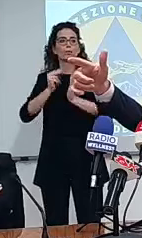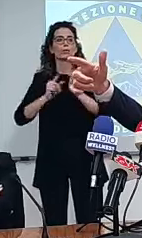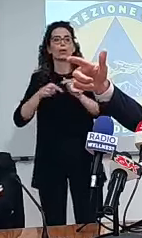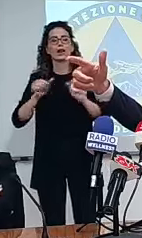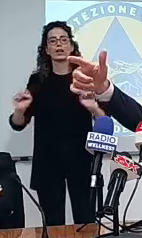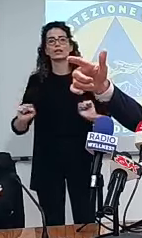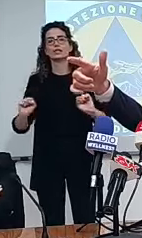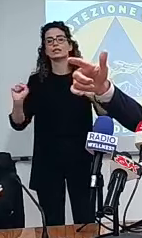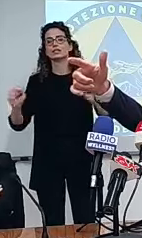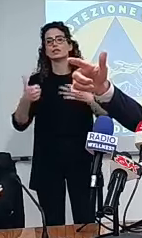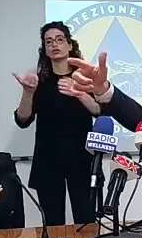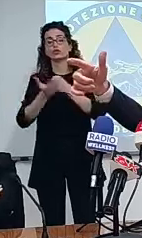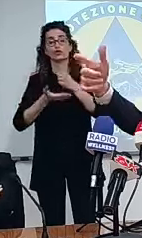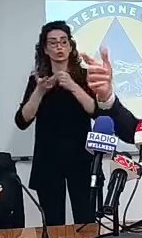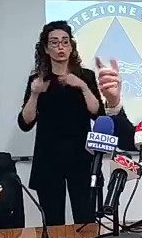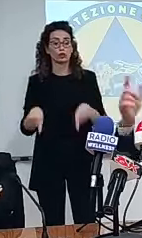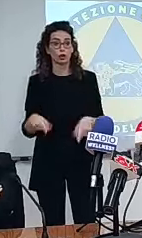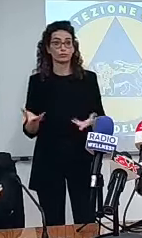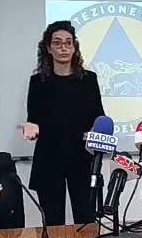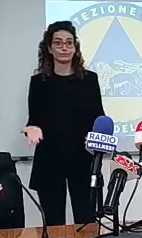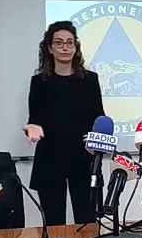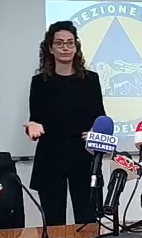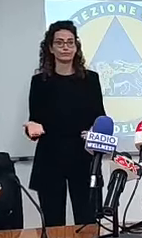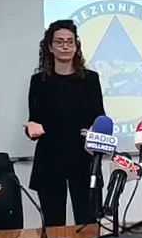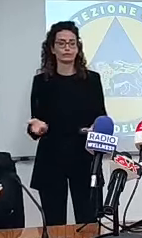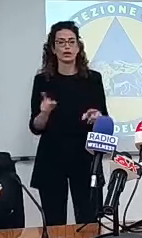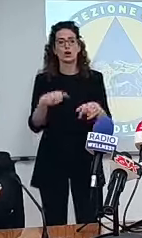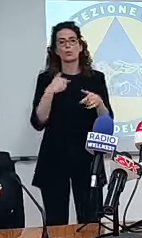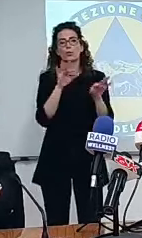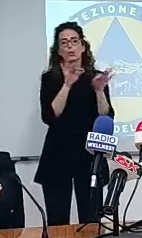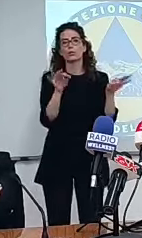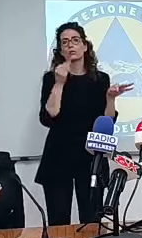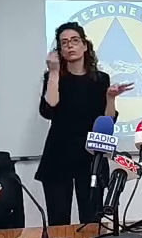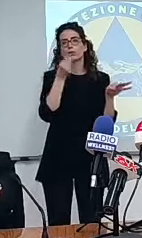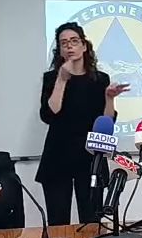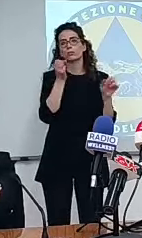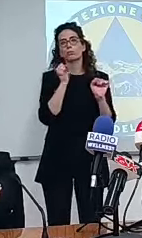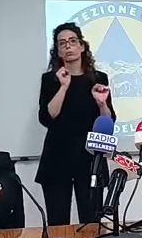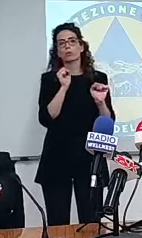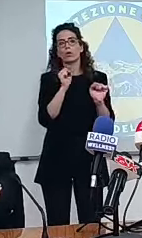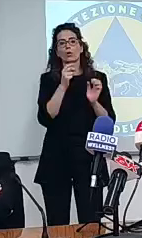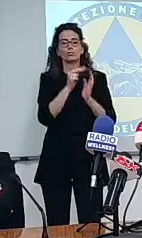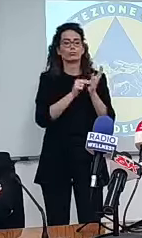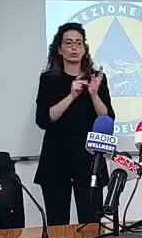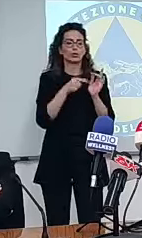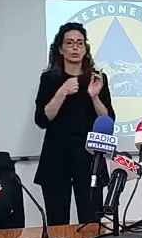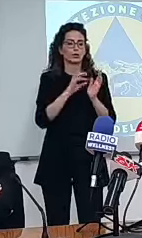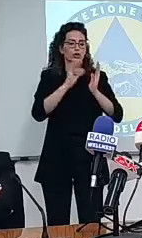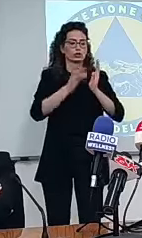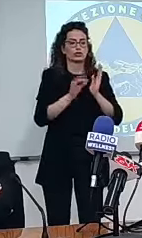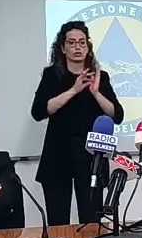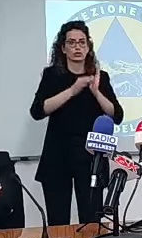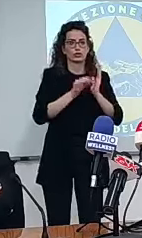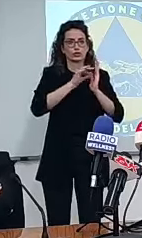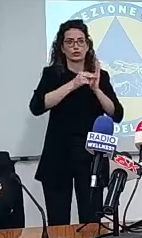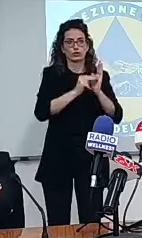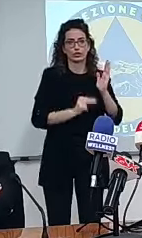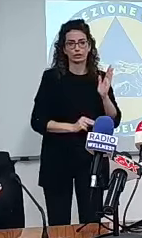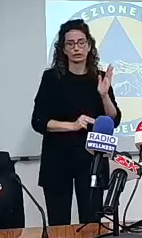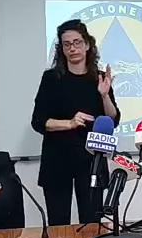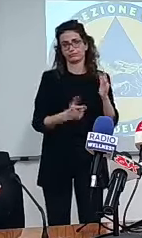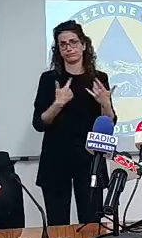oggi. Se dopo qualcuno pensa di poter lavorare prenotando giorno dopo giorno, è impensabile. Quindi noi